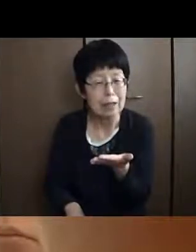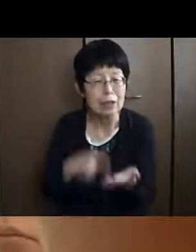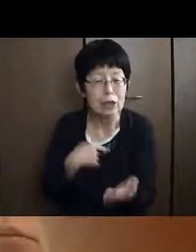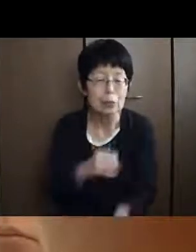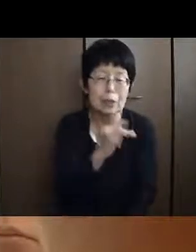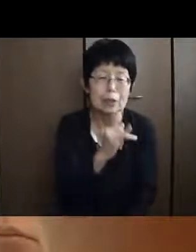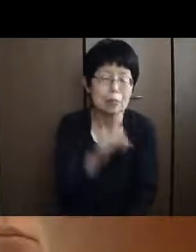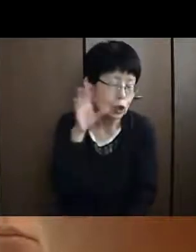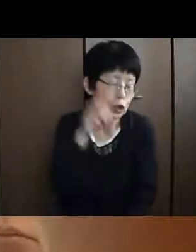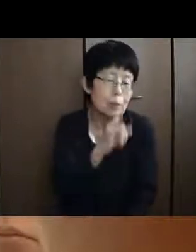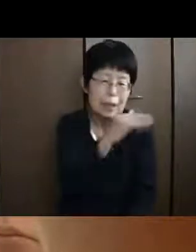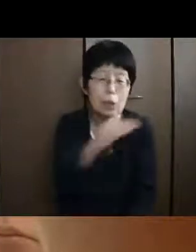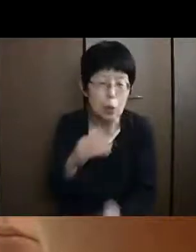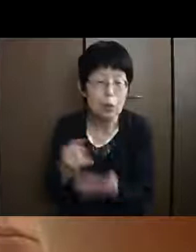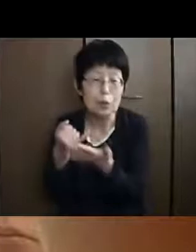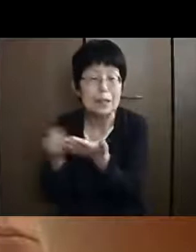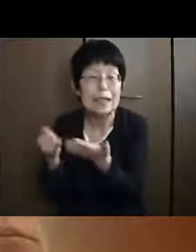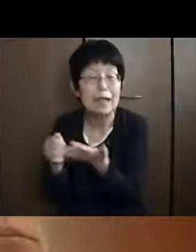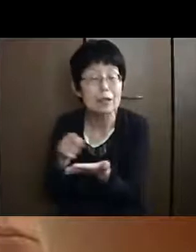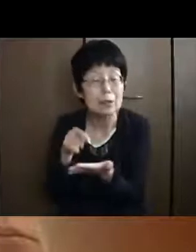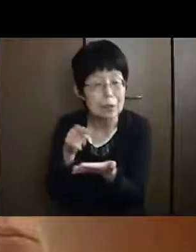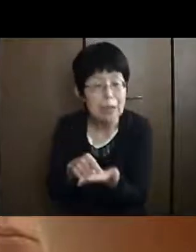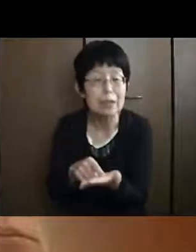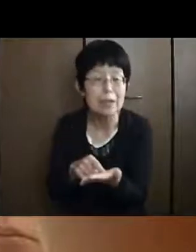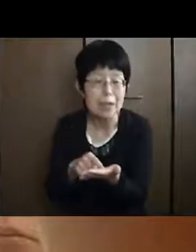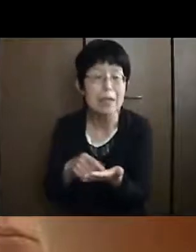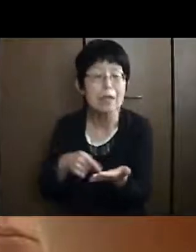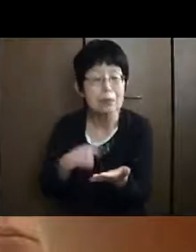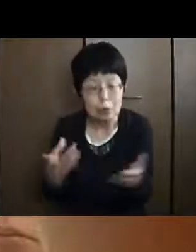でちょうどぴったりだったっていうことなんですね。うん、